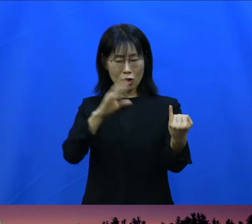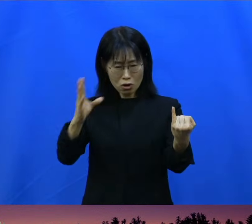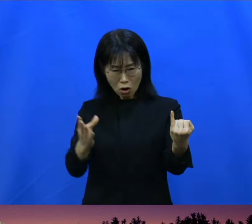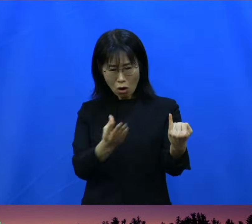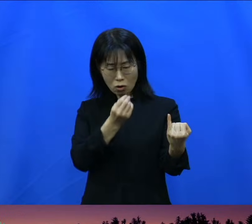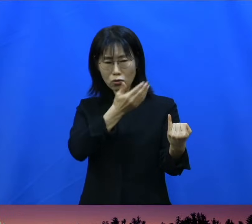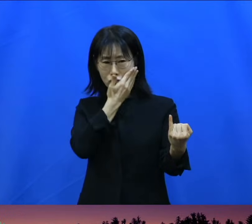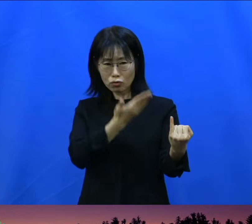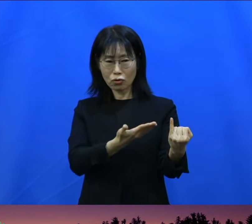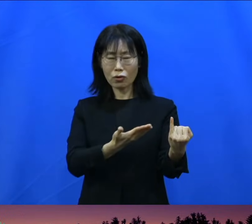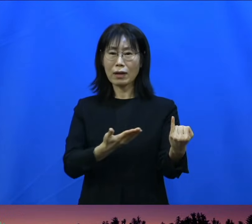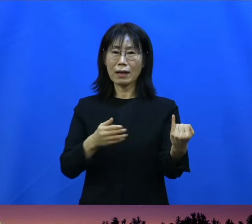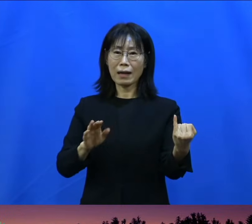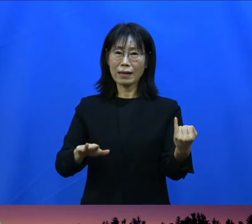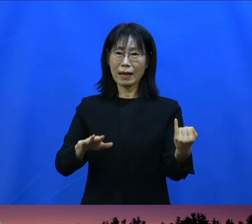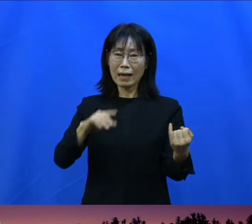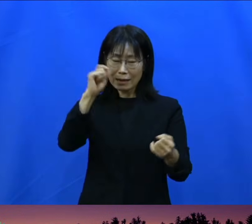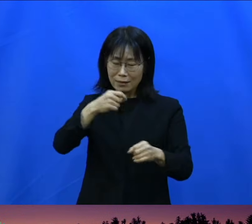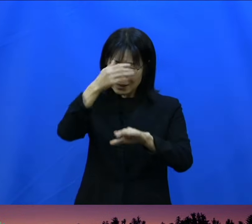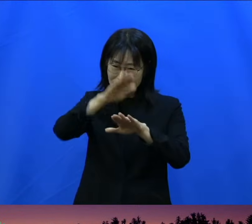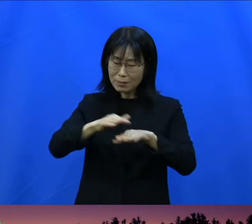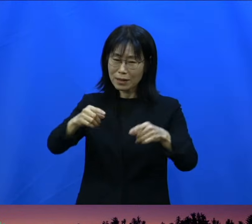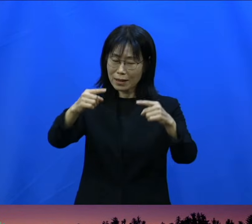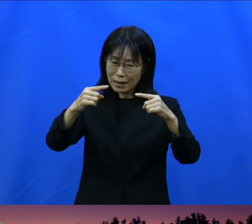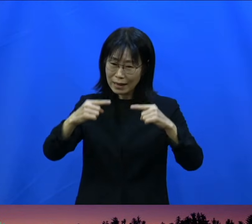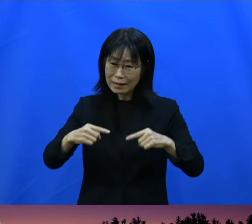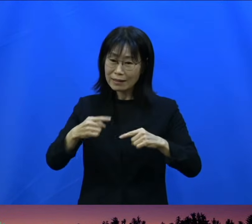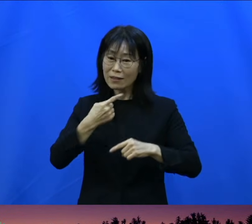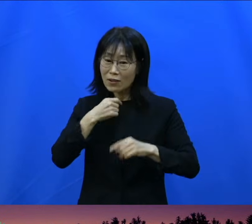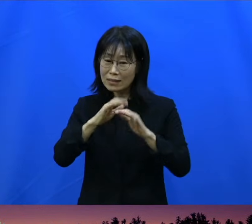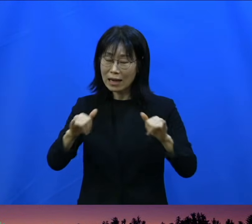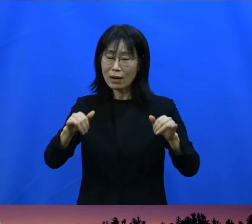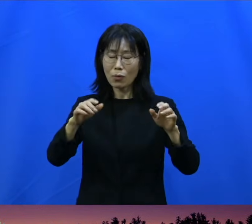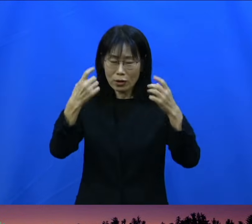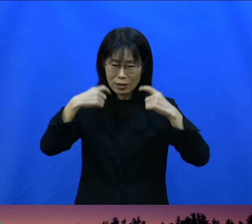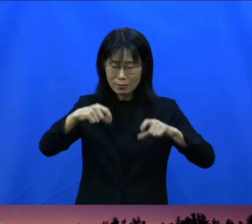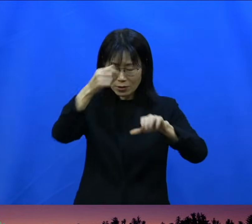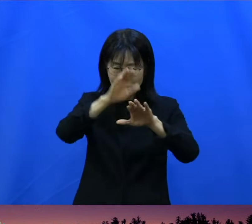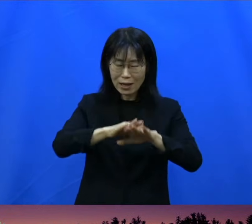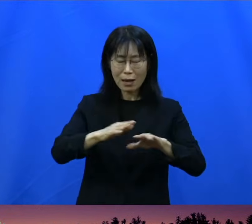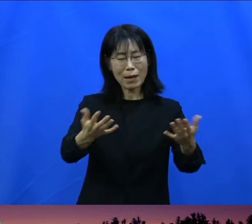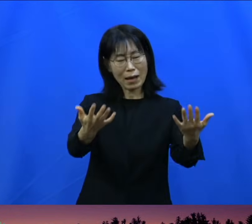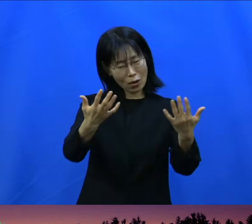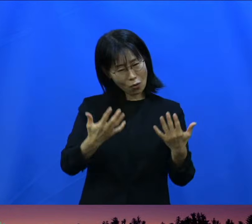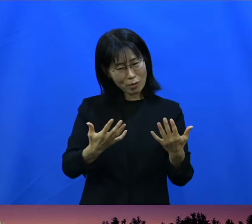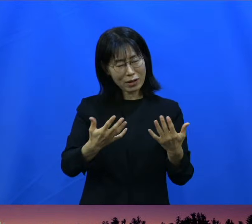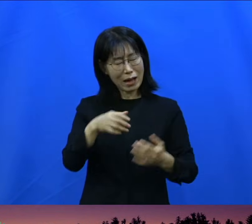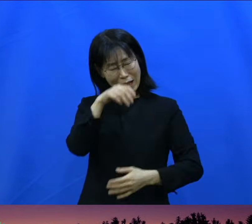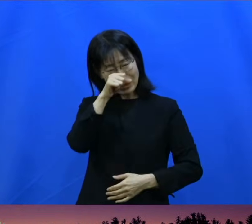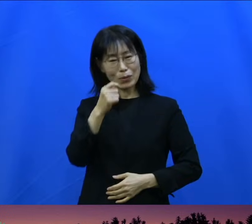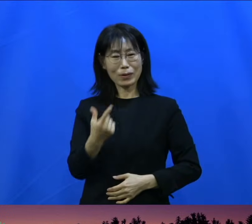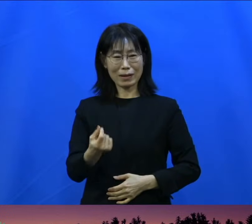특세 참석한 분들 오늘 저녁에 다 와야 되는데 이 설교를 들어야 마무리가 되는 거야.